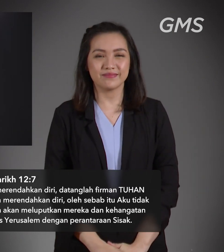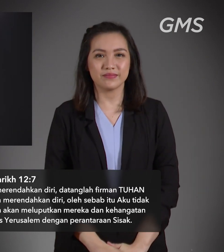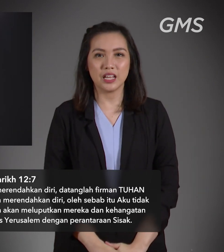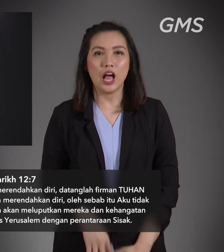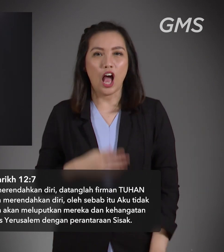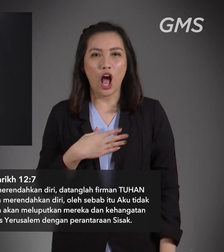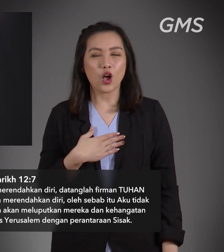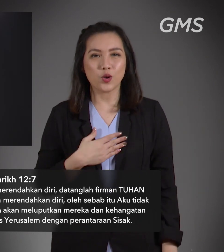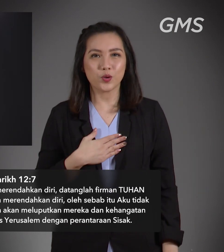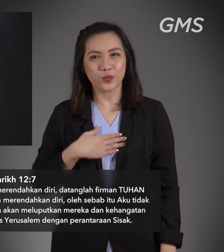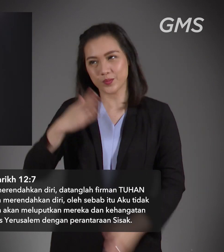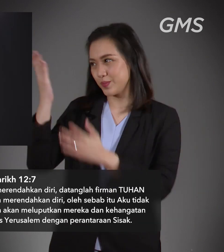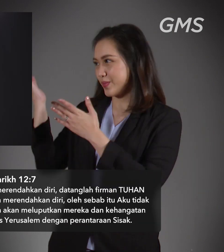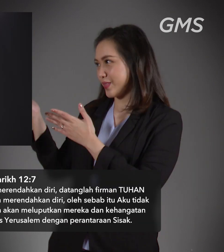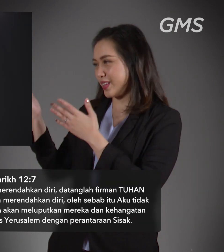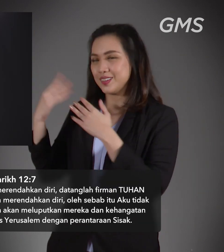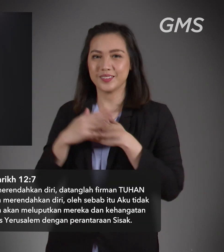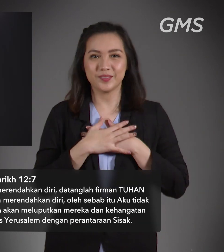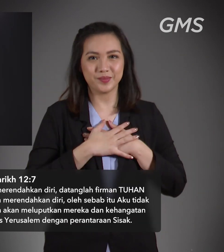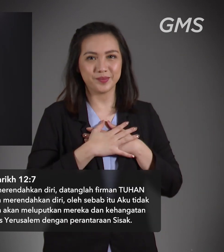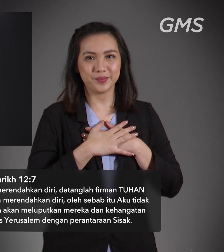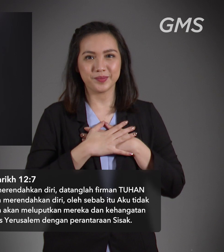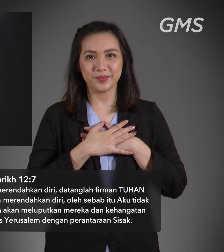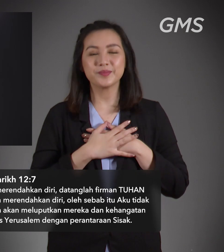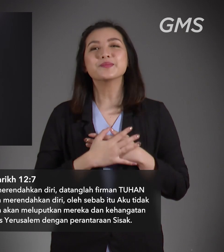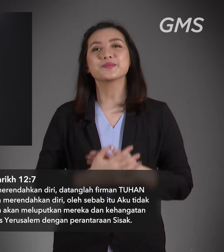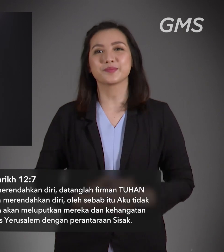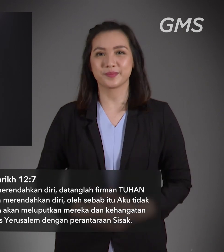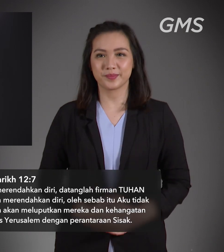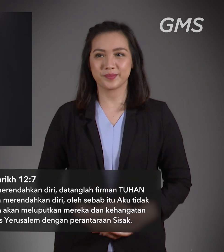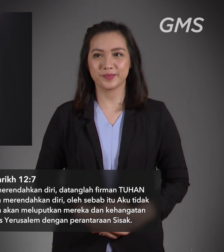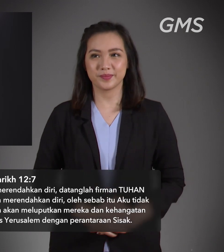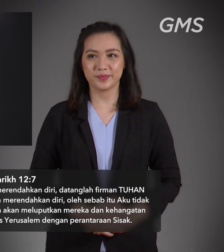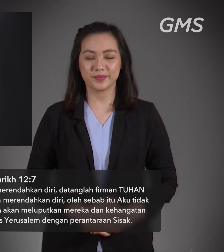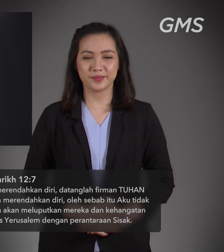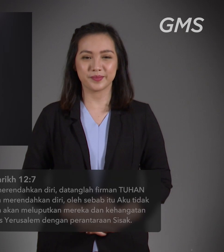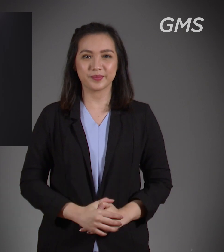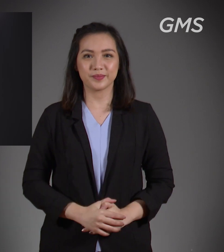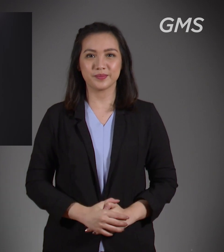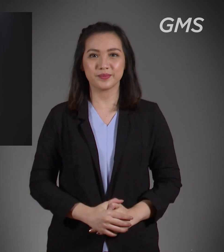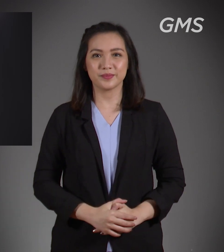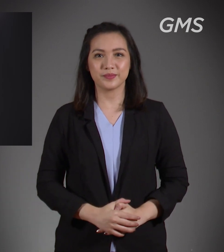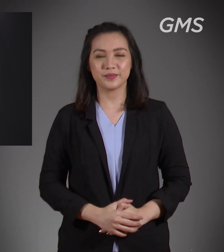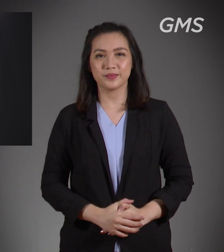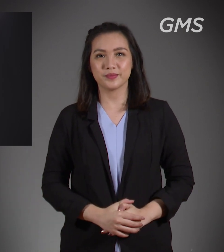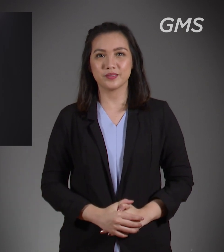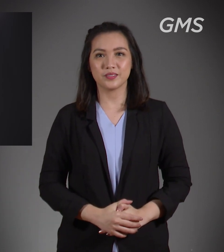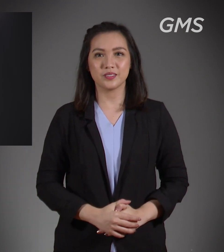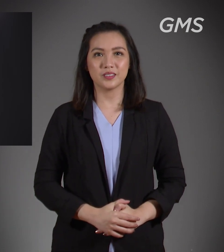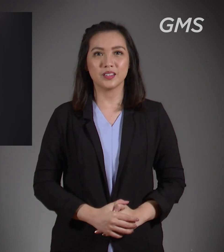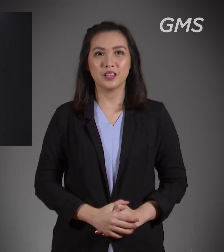akan meluputkan mereka dan kehangatan murkaku tidak akan dicurahkan atas Yerusalem dengan perantaraan sisap. Tuhan